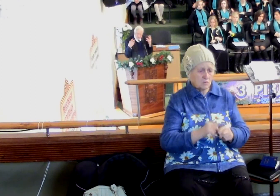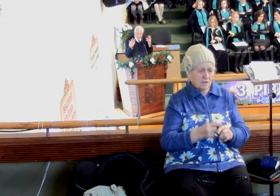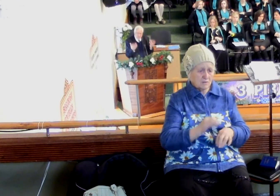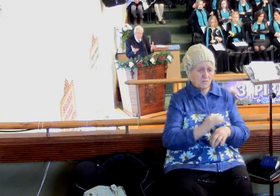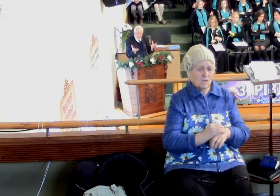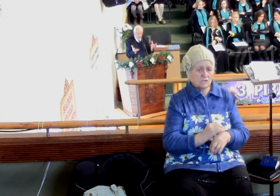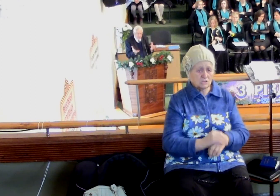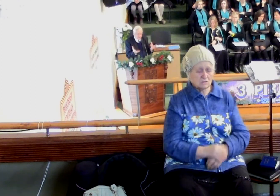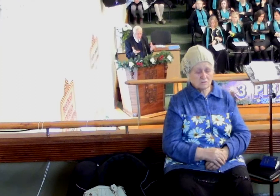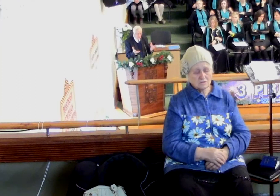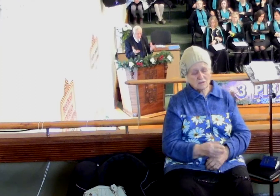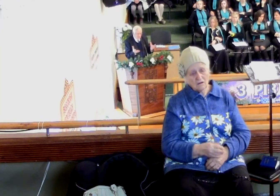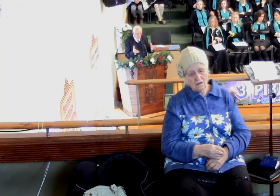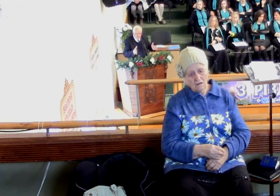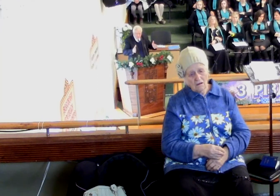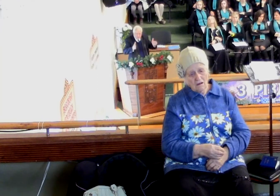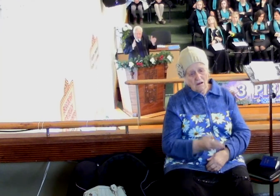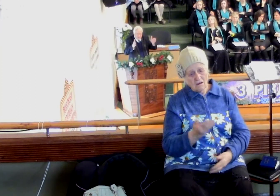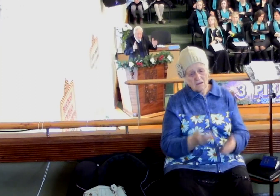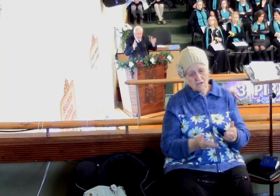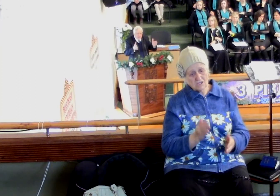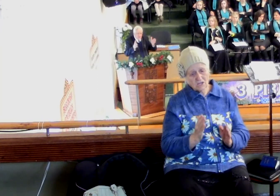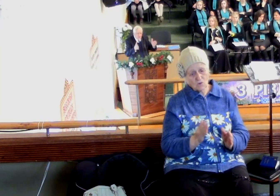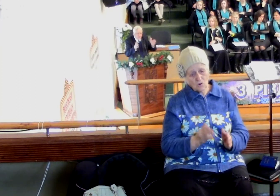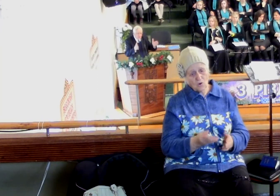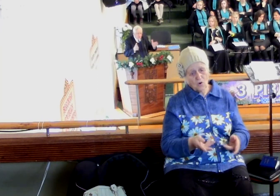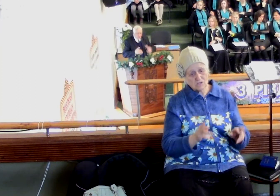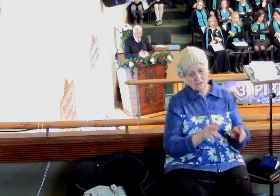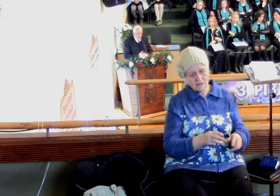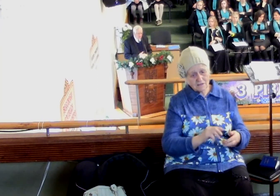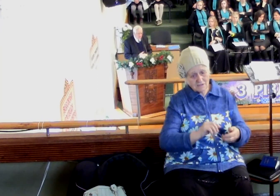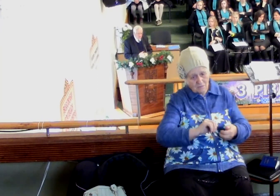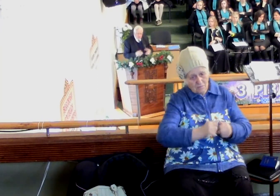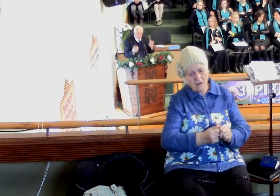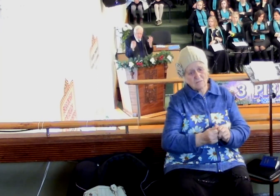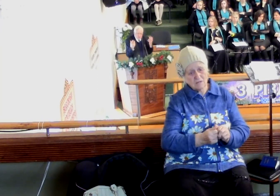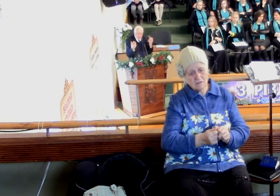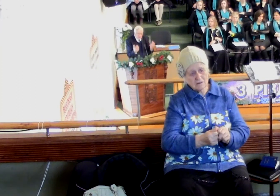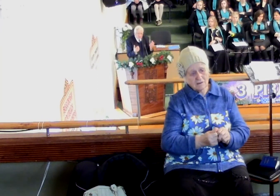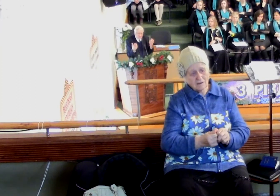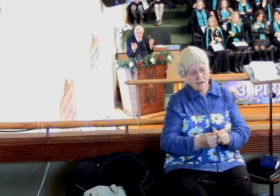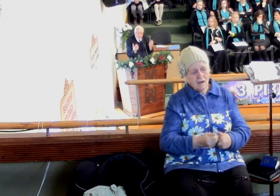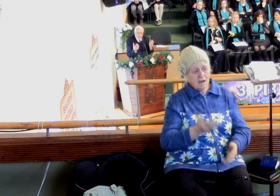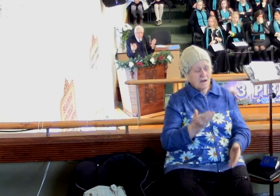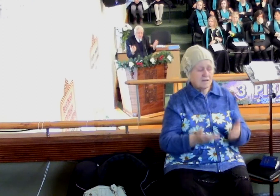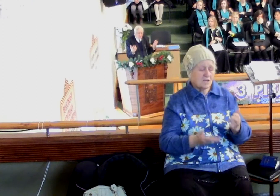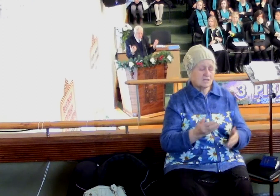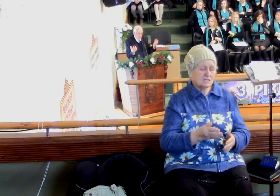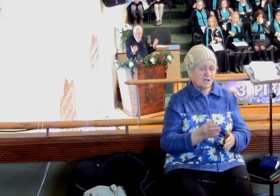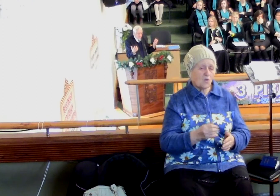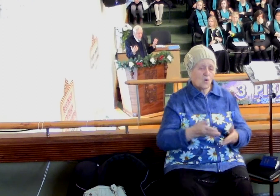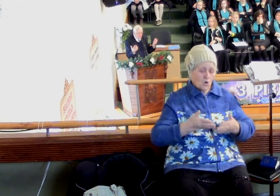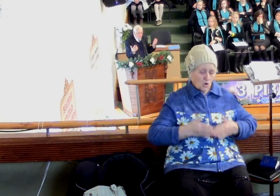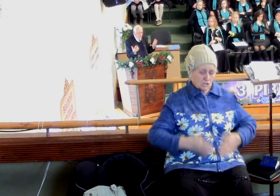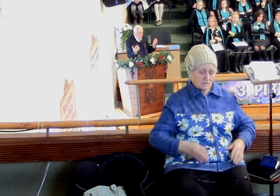Если это будет только память, если в этом дне останется только память, если в Рождестве будет только